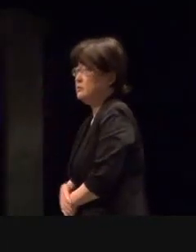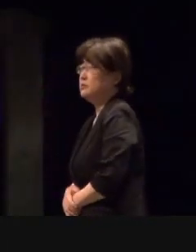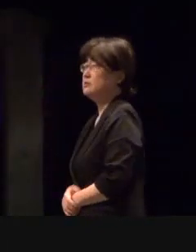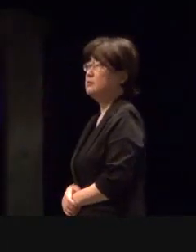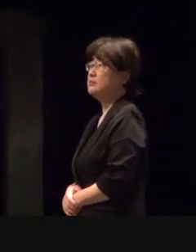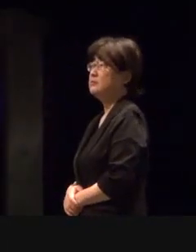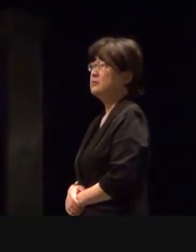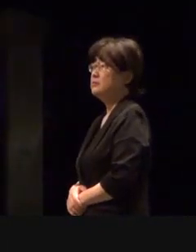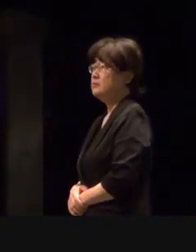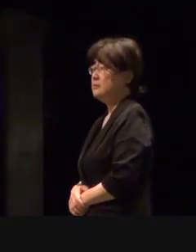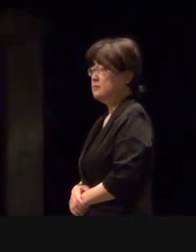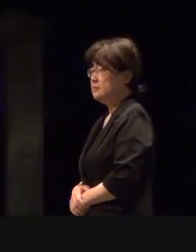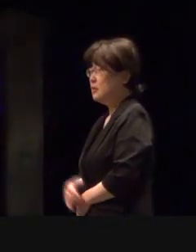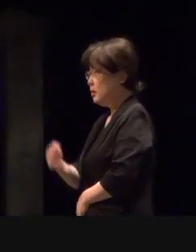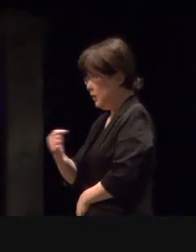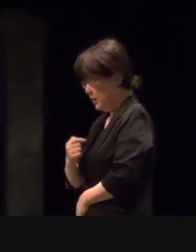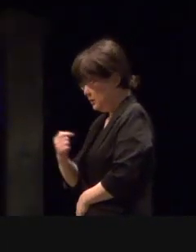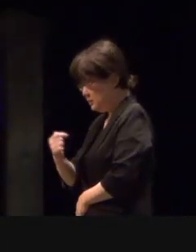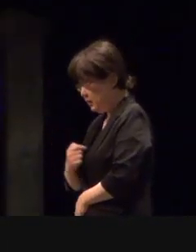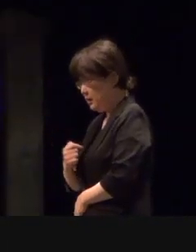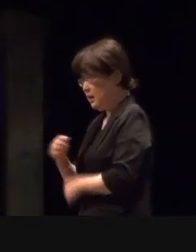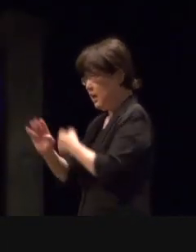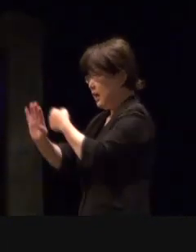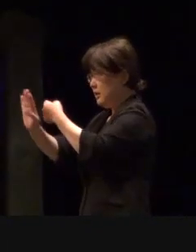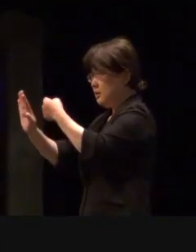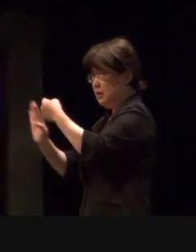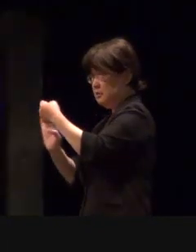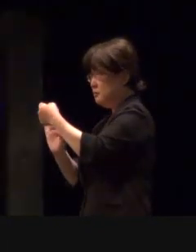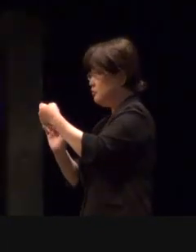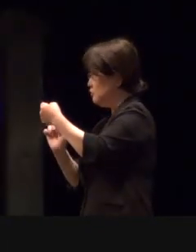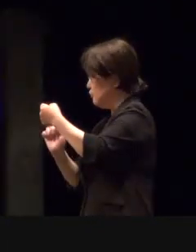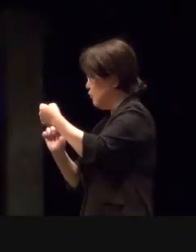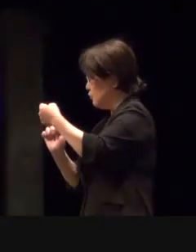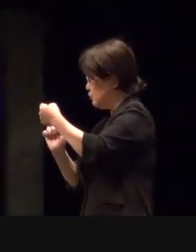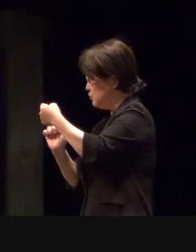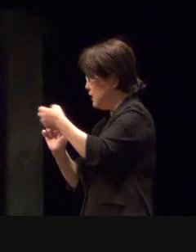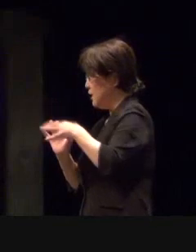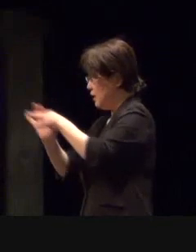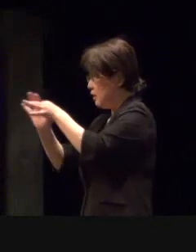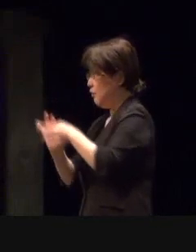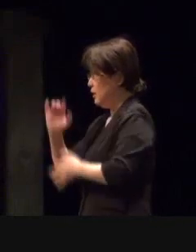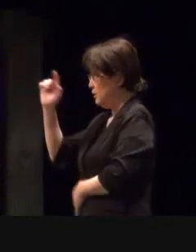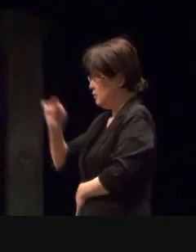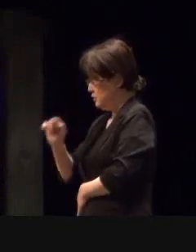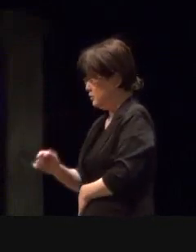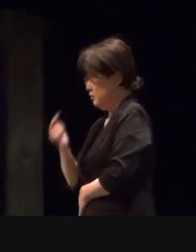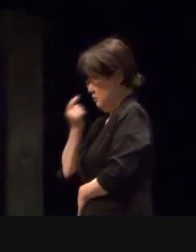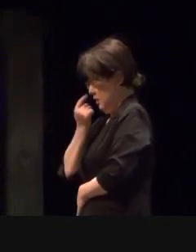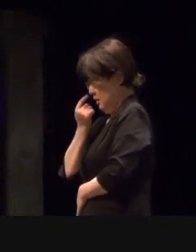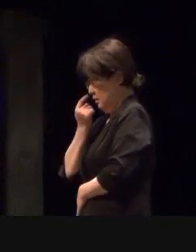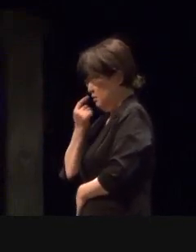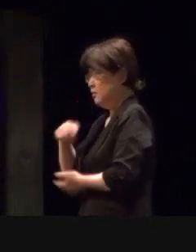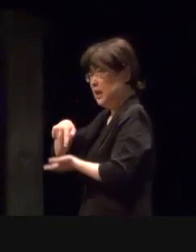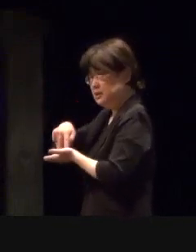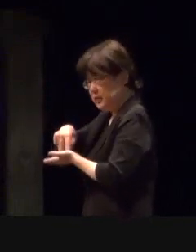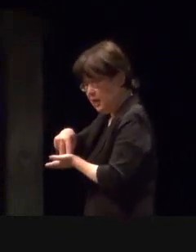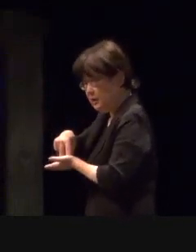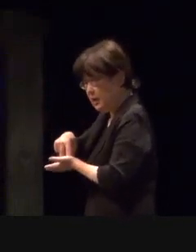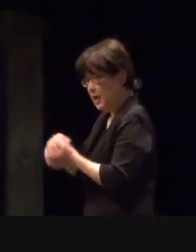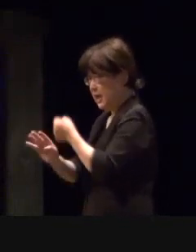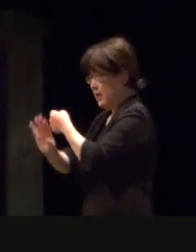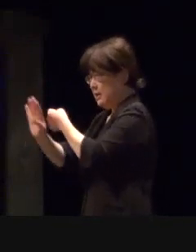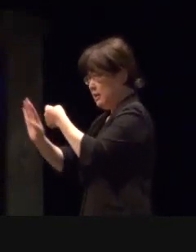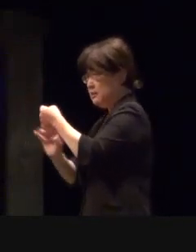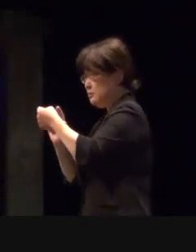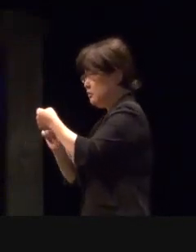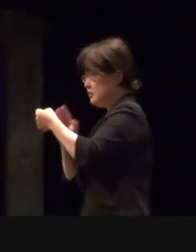私は原子力にいる人間として 原子力は徹底